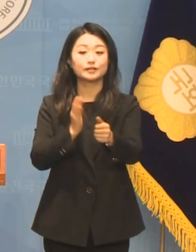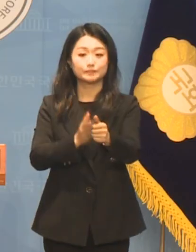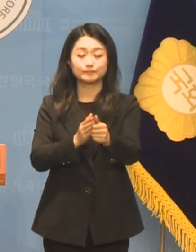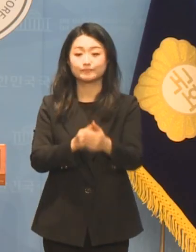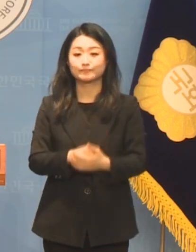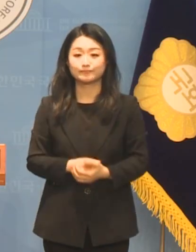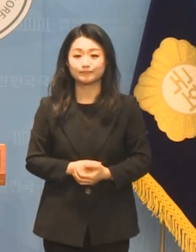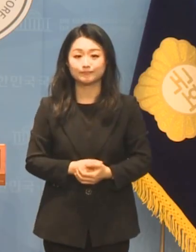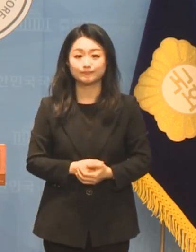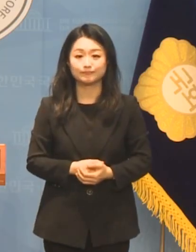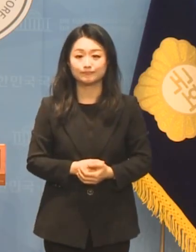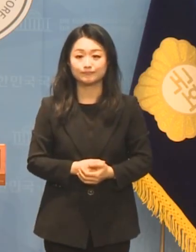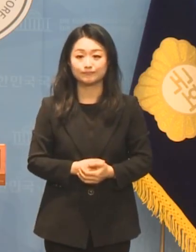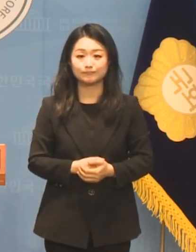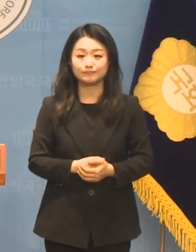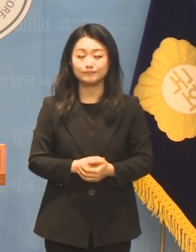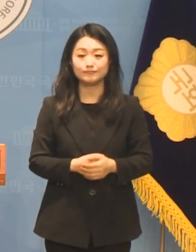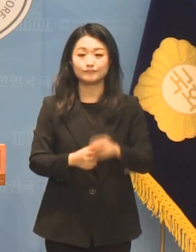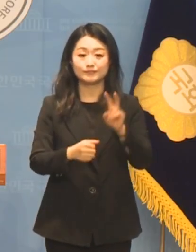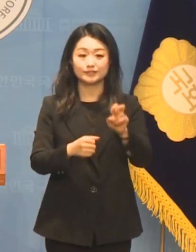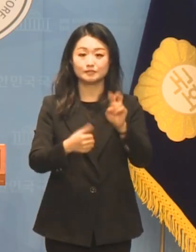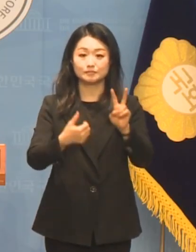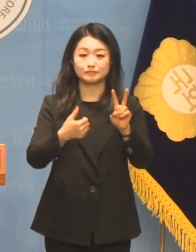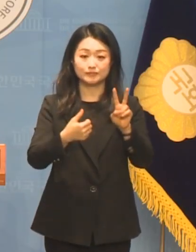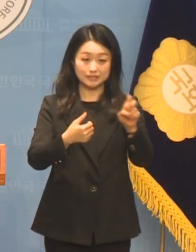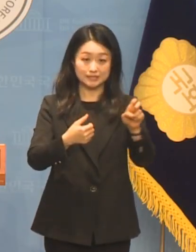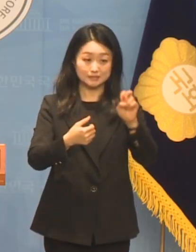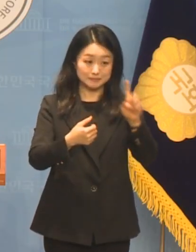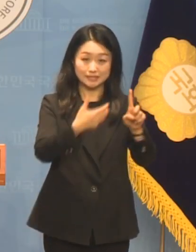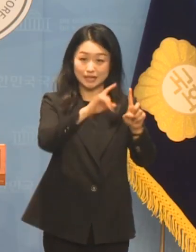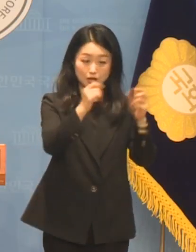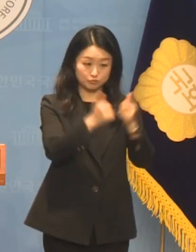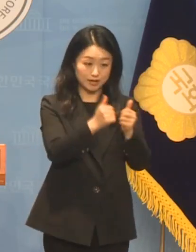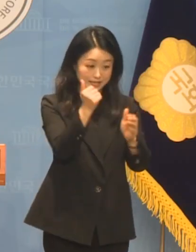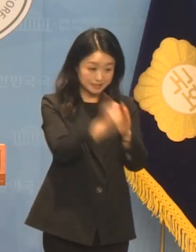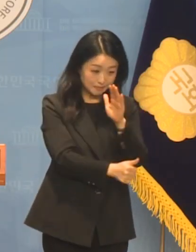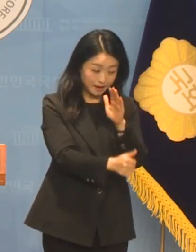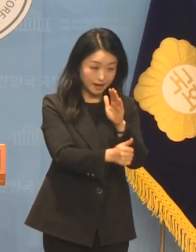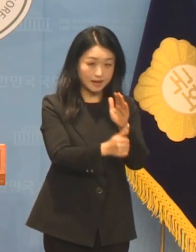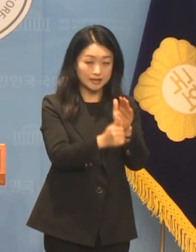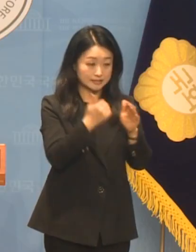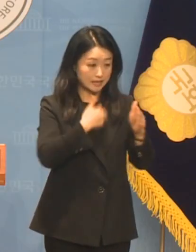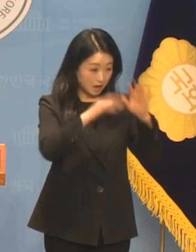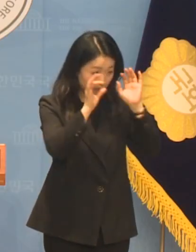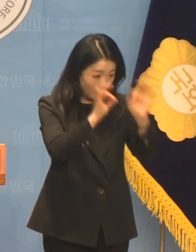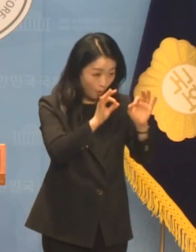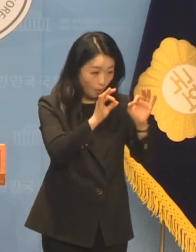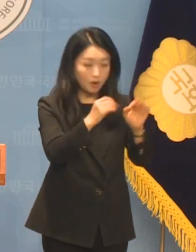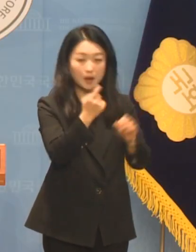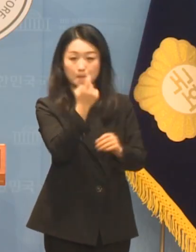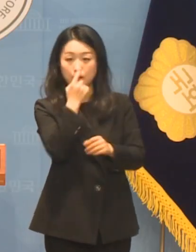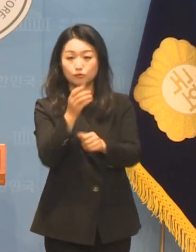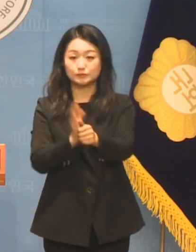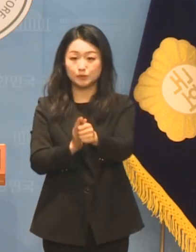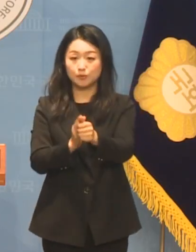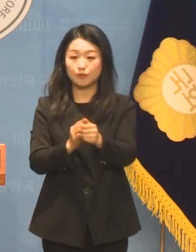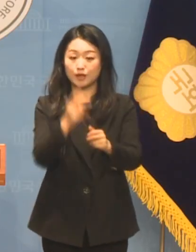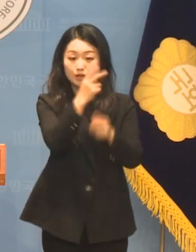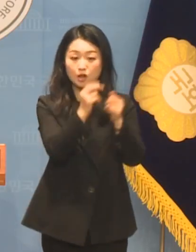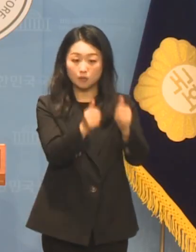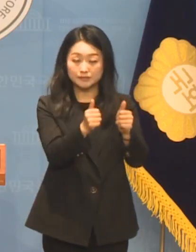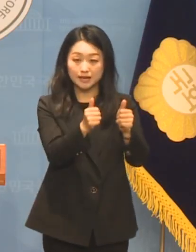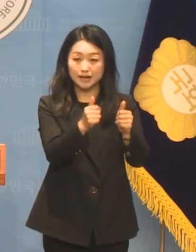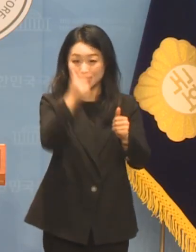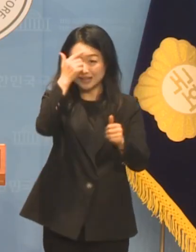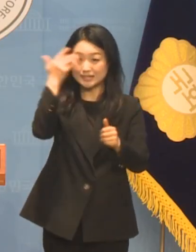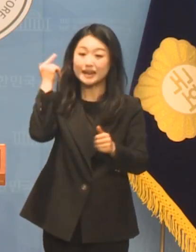바랍니다. 제21대 국회에서의 실패를 반면교사 삼아야 합니다. 지금 검찰제도의 근간은